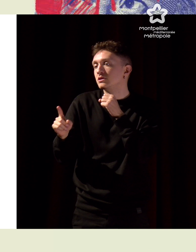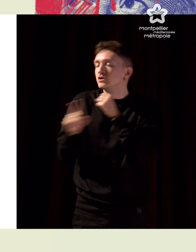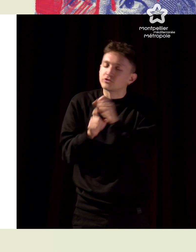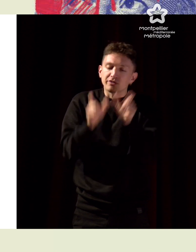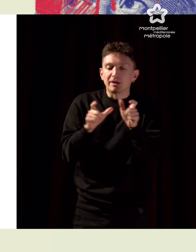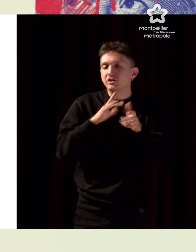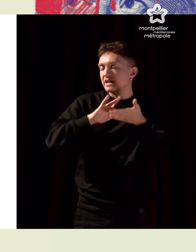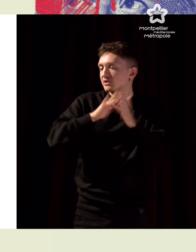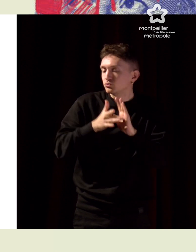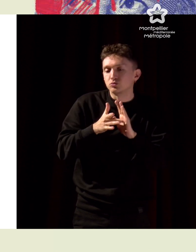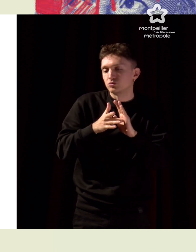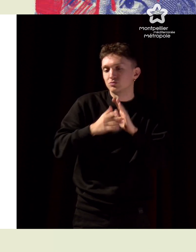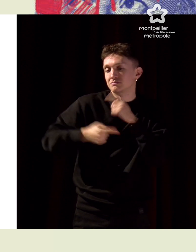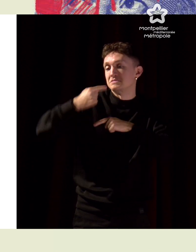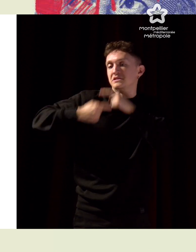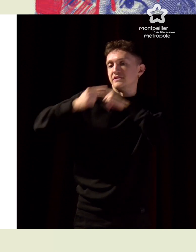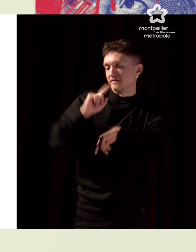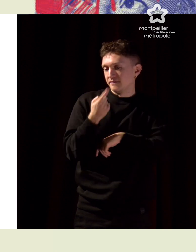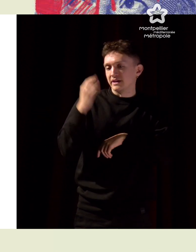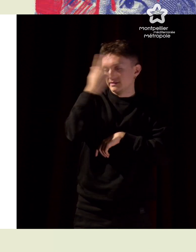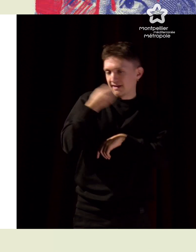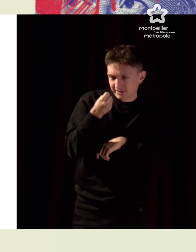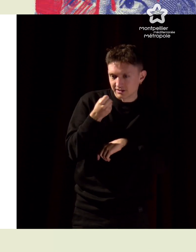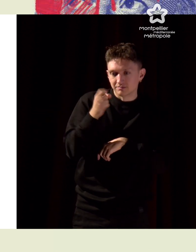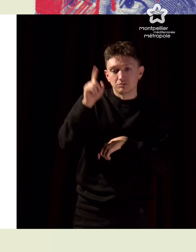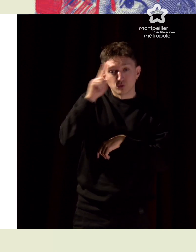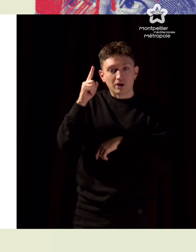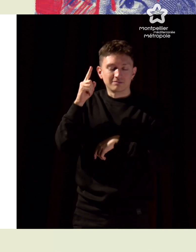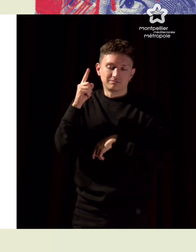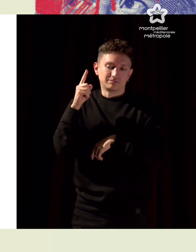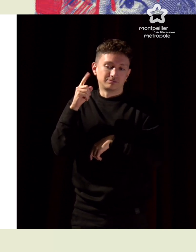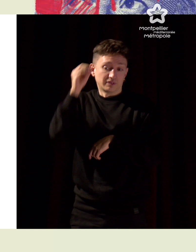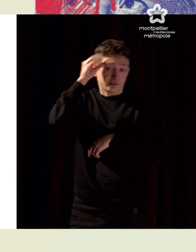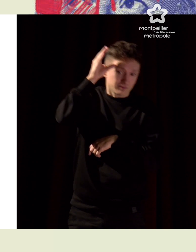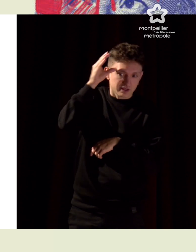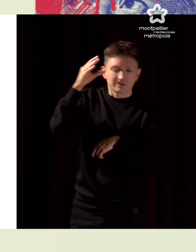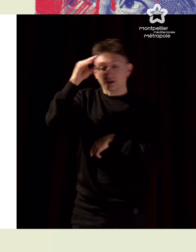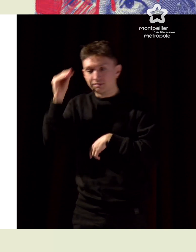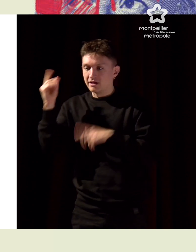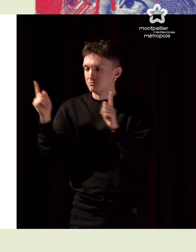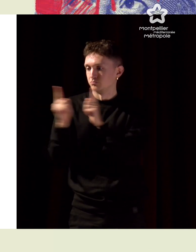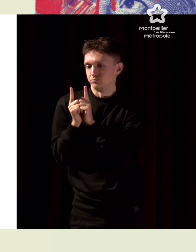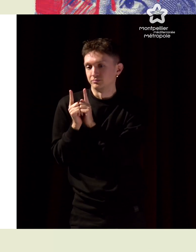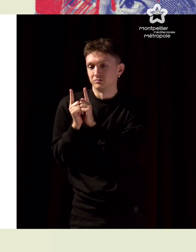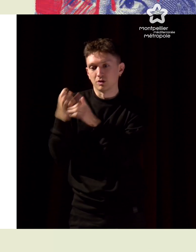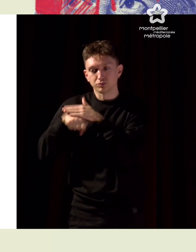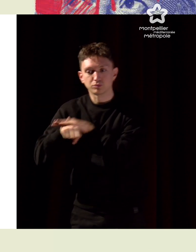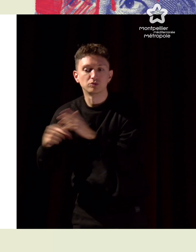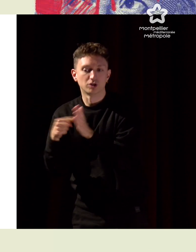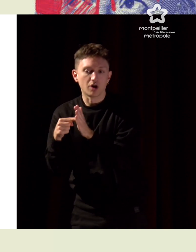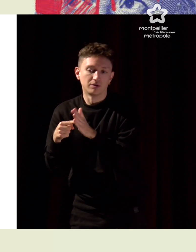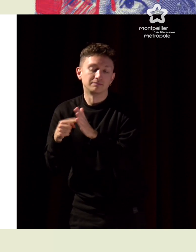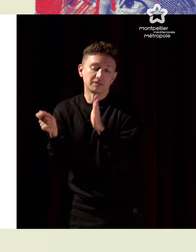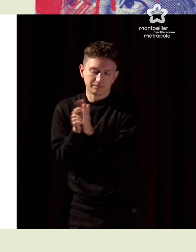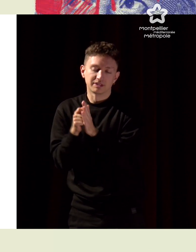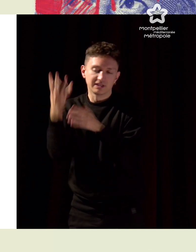le mélange, je vous ai vu, il s'est fait au moment où nous, on sort d'Afrique, c'est le moment où on rencontre Néandertal. Chacun a reçu des